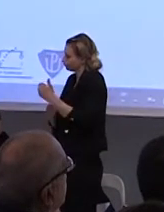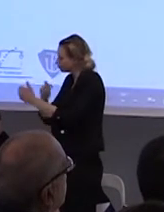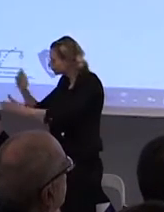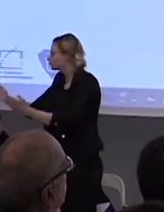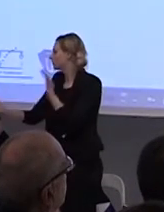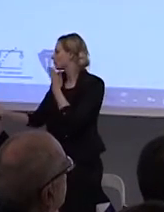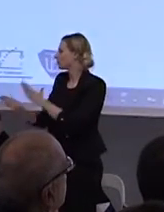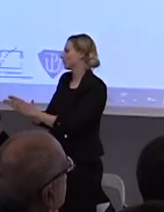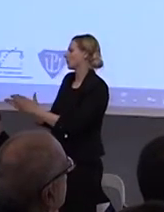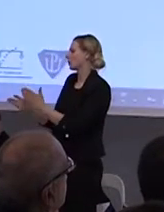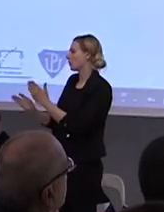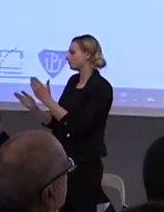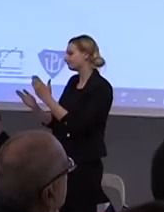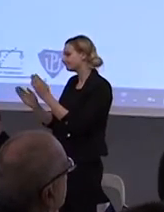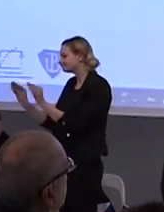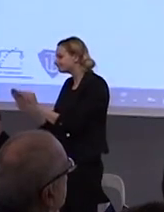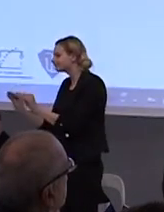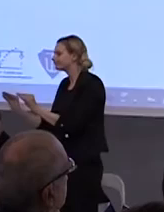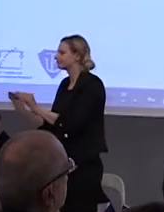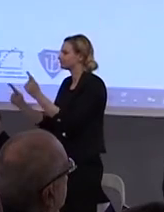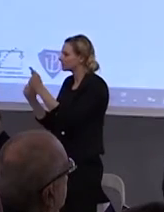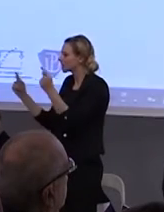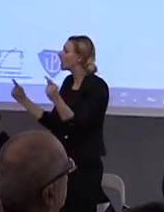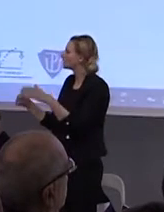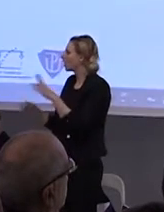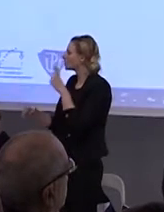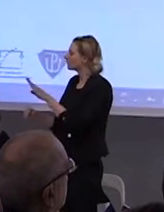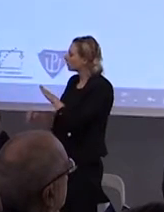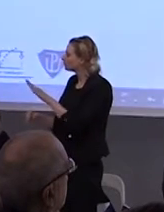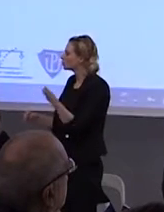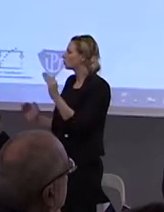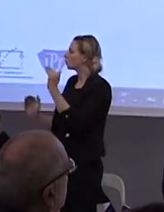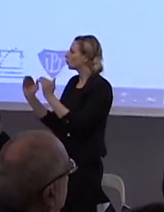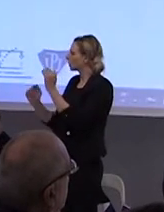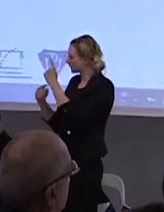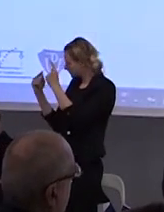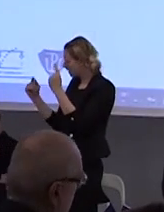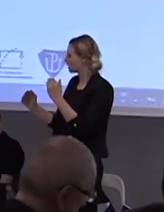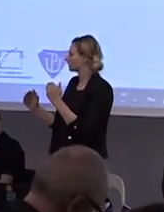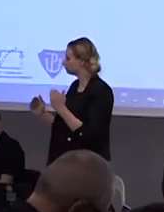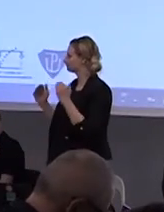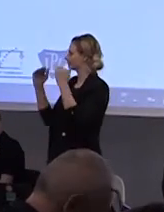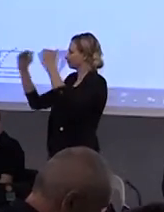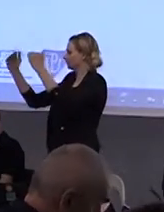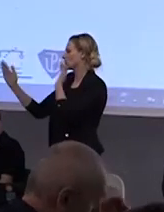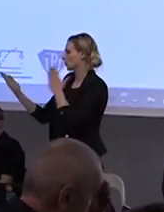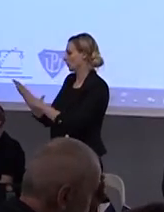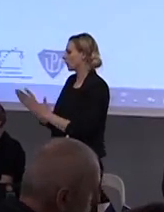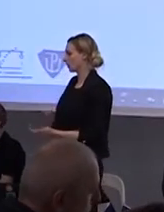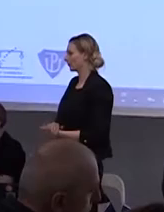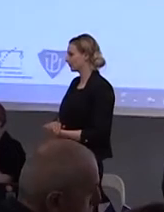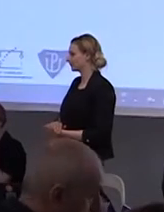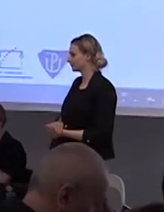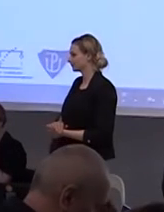Došlo ke výraznému zlepšení úrovně vzdělávání pro všechny. The school board ranks amongst